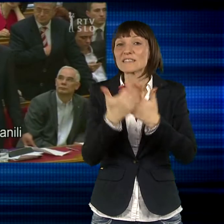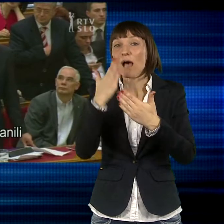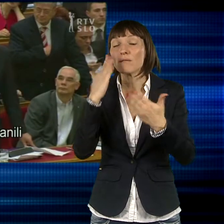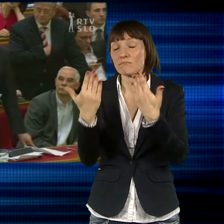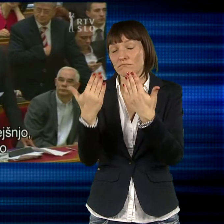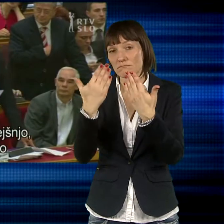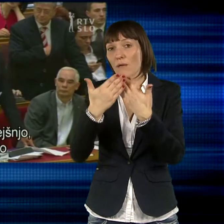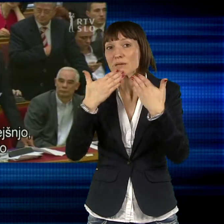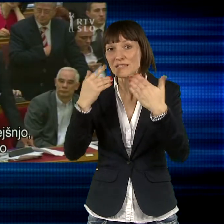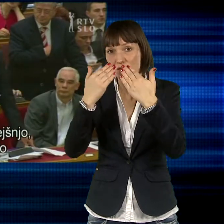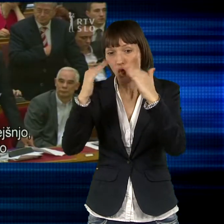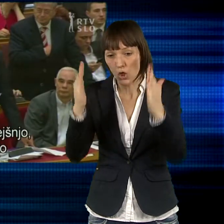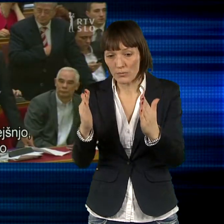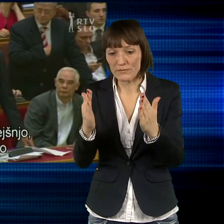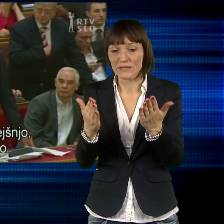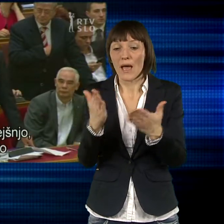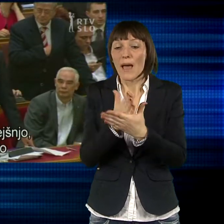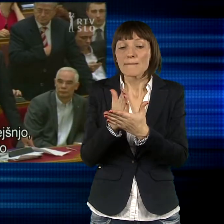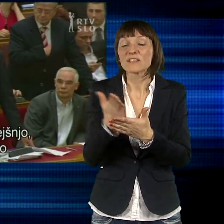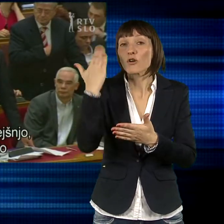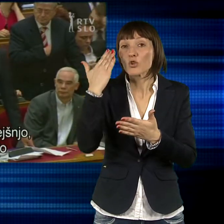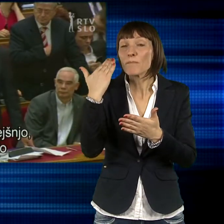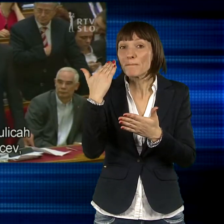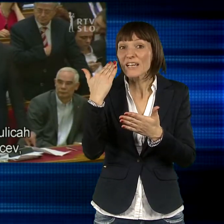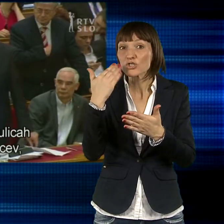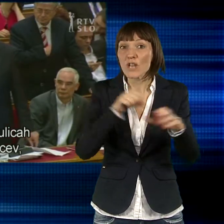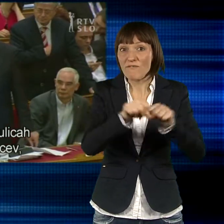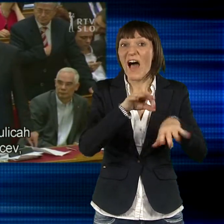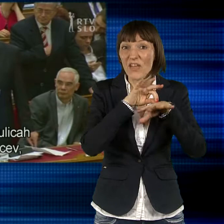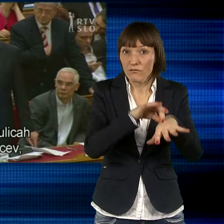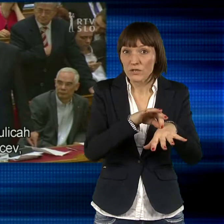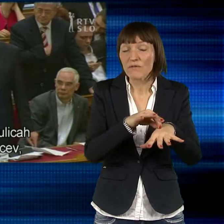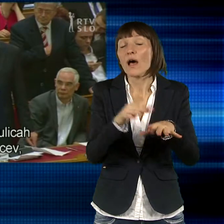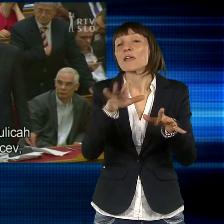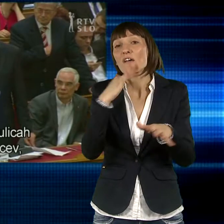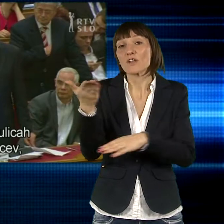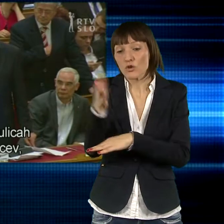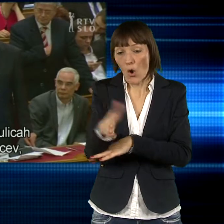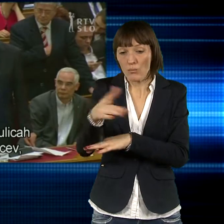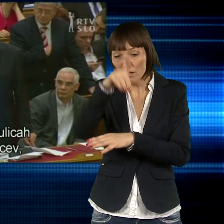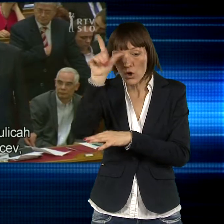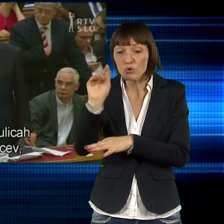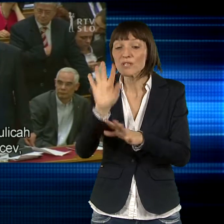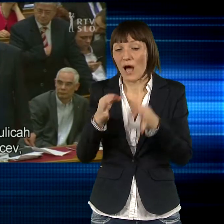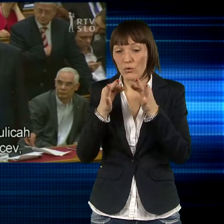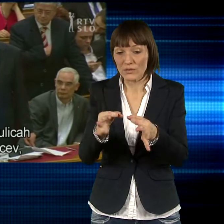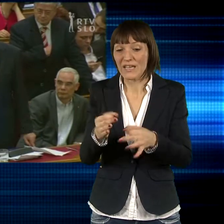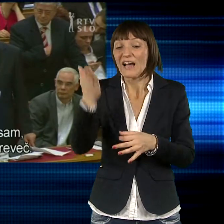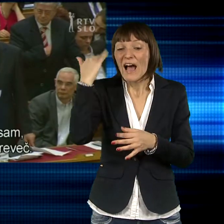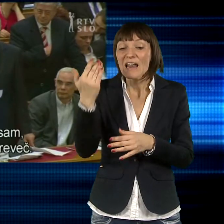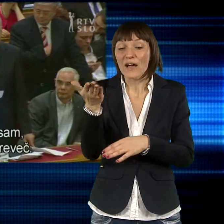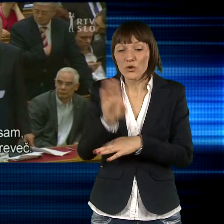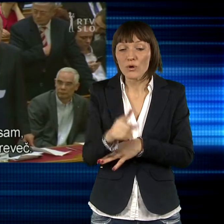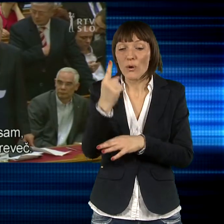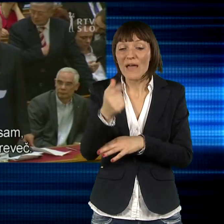és szeretném elmondani, hogy míg a szocialista kormányok alatt évente több száz ember halt meg, fagyott meg az utcákon,